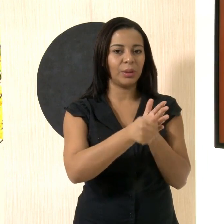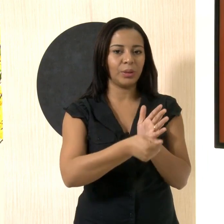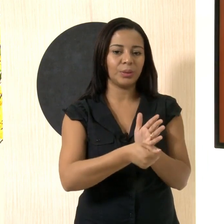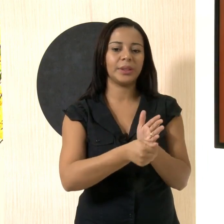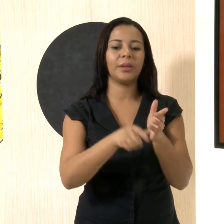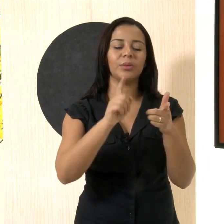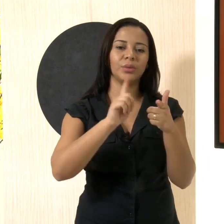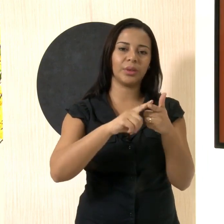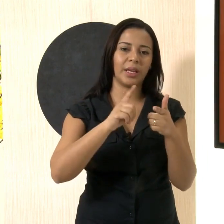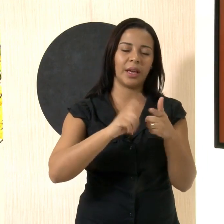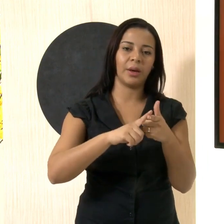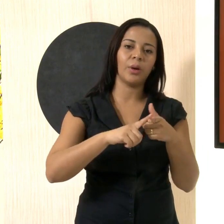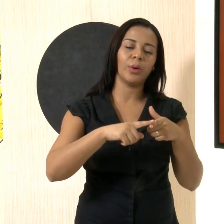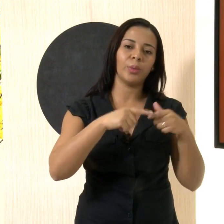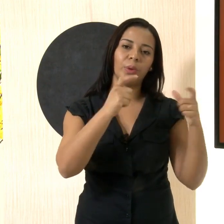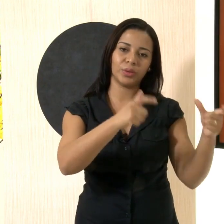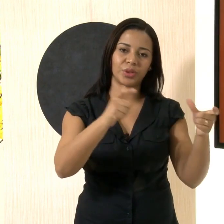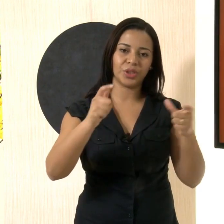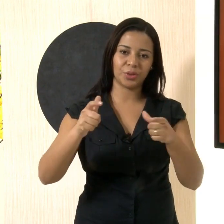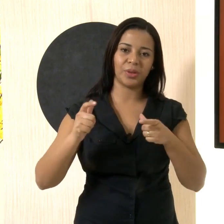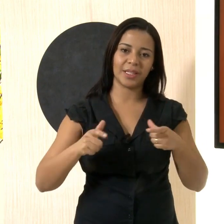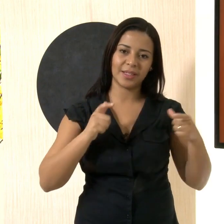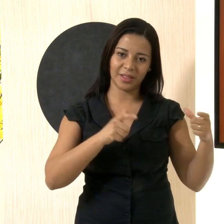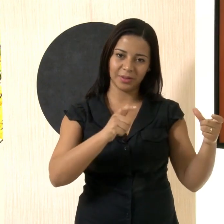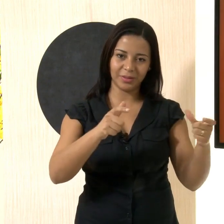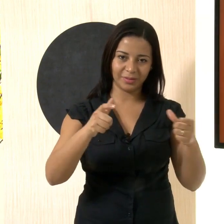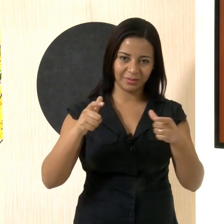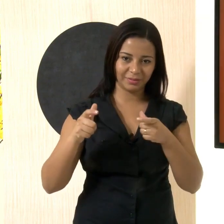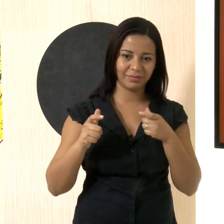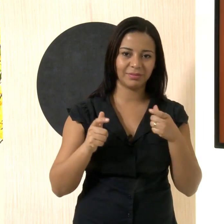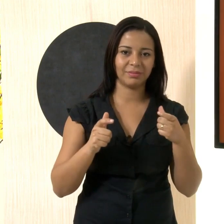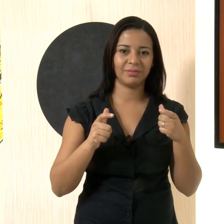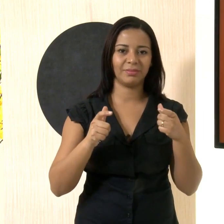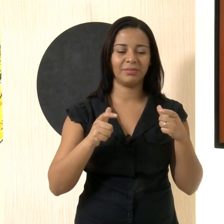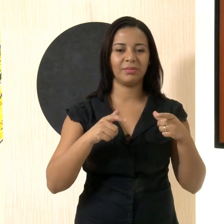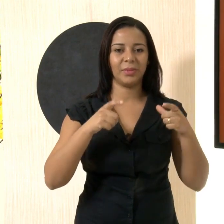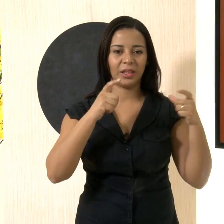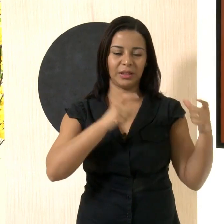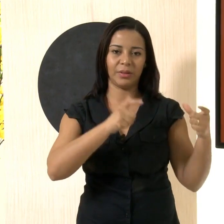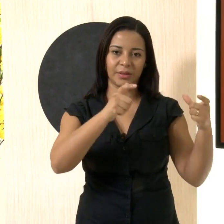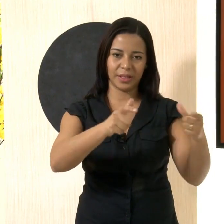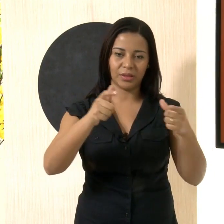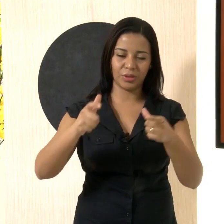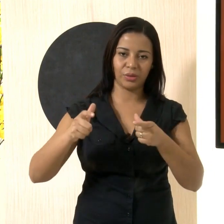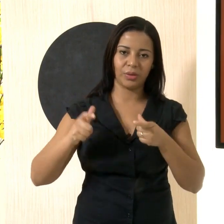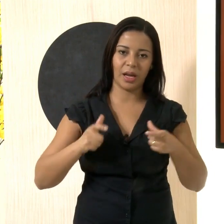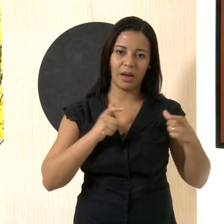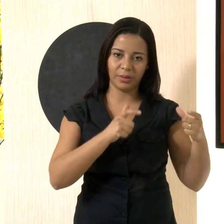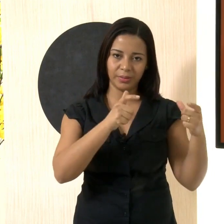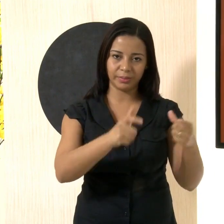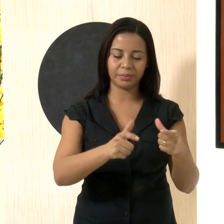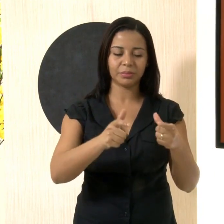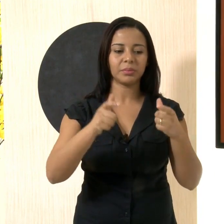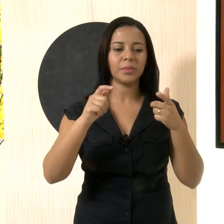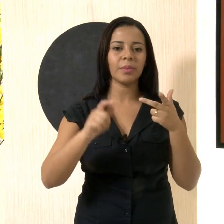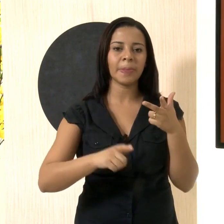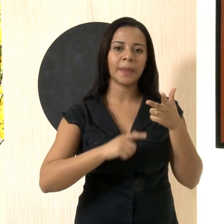O segundo, que é o ponto de articulação. Então, é um sinal de local.